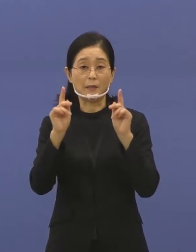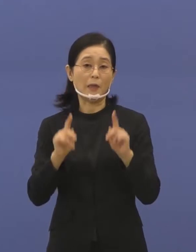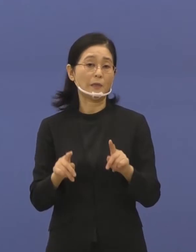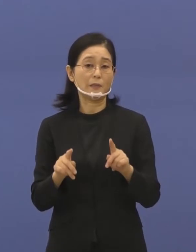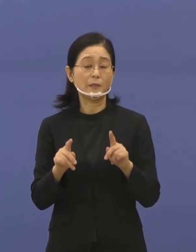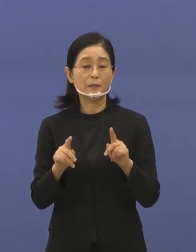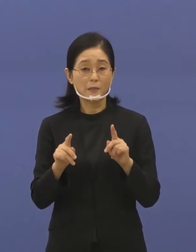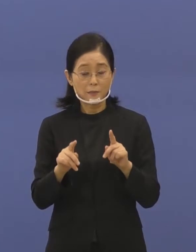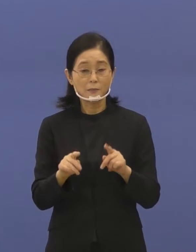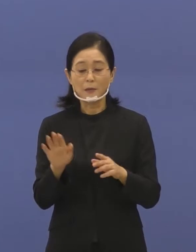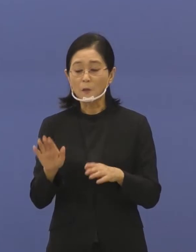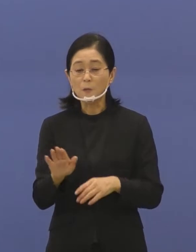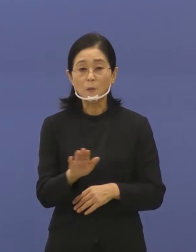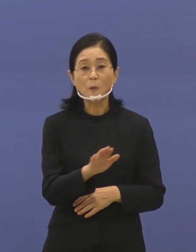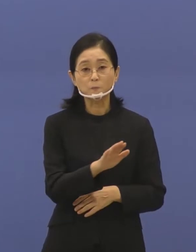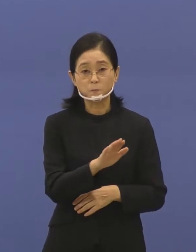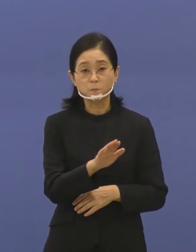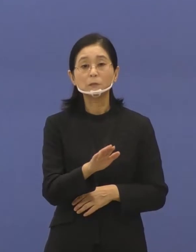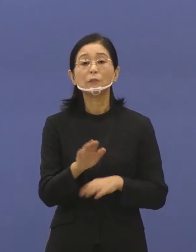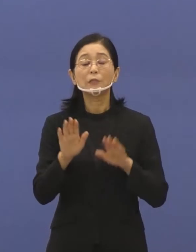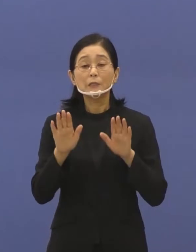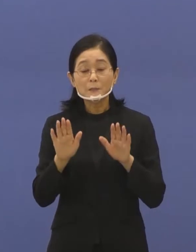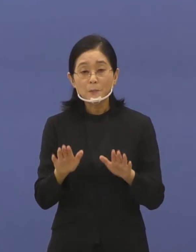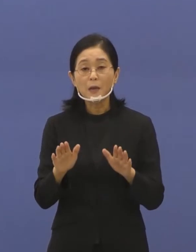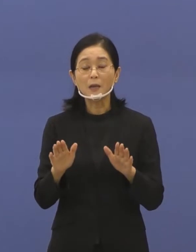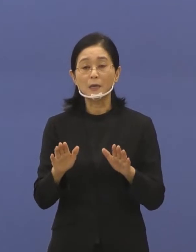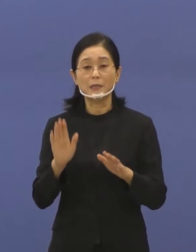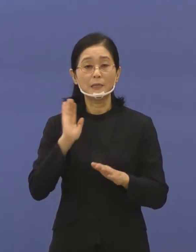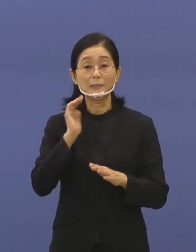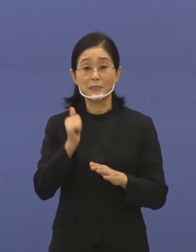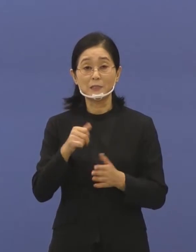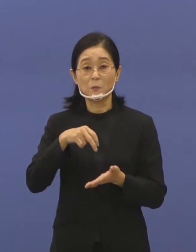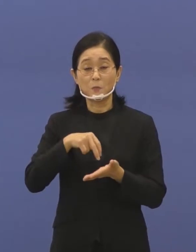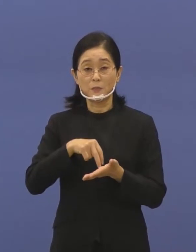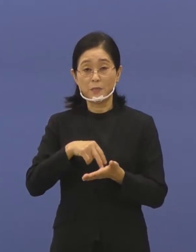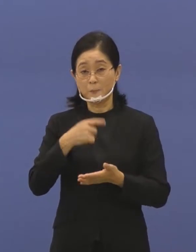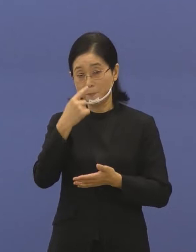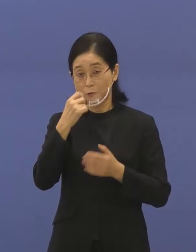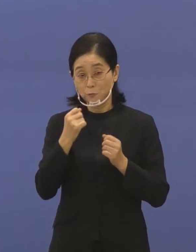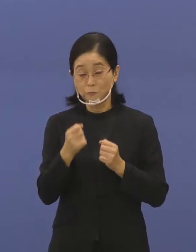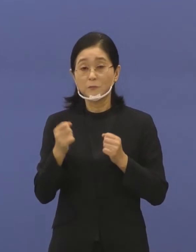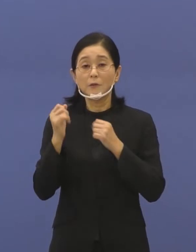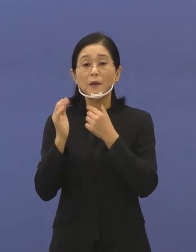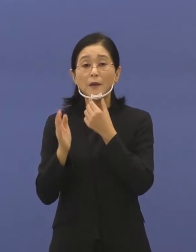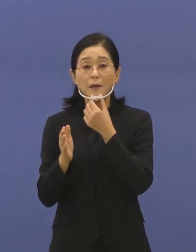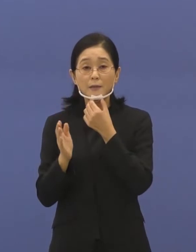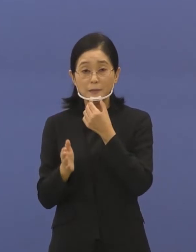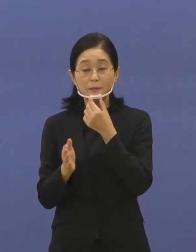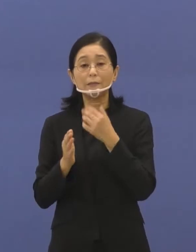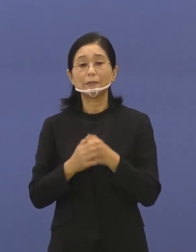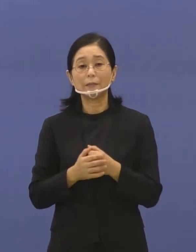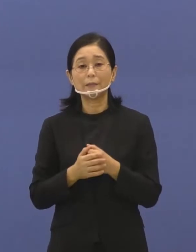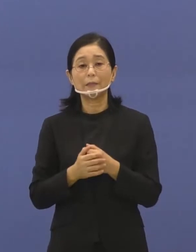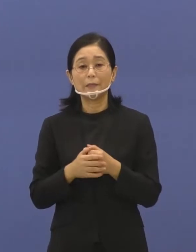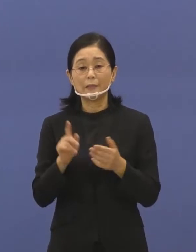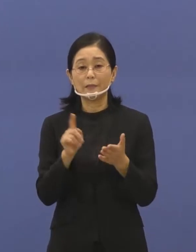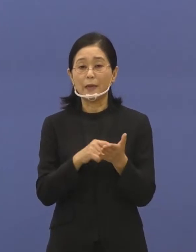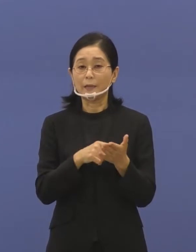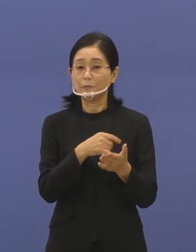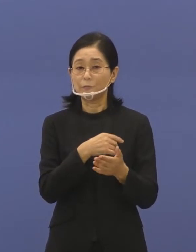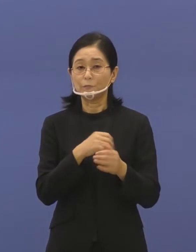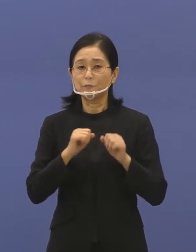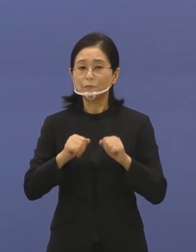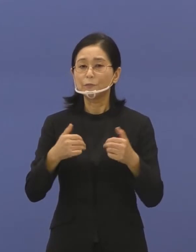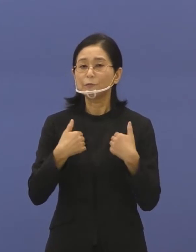り、まずは知事として現職知事として、それに向かっていく